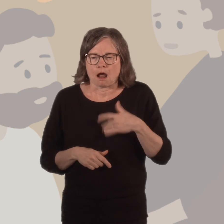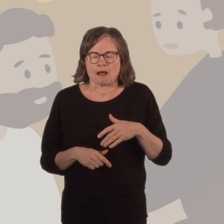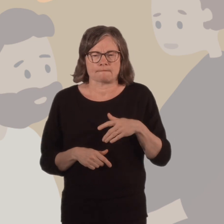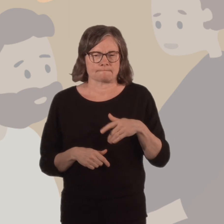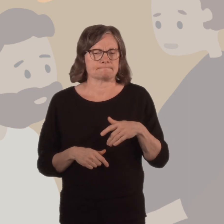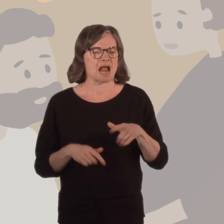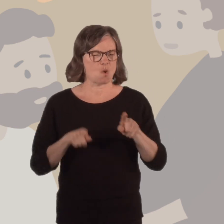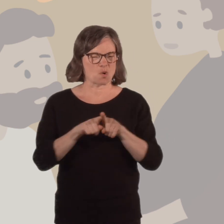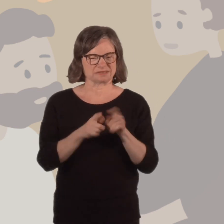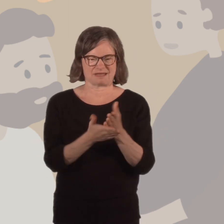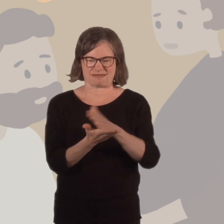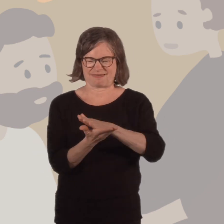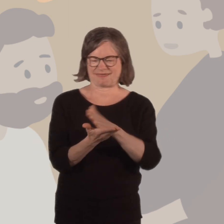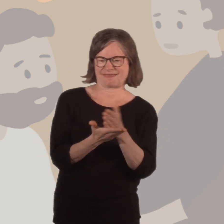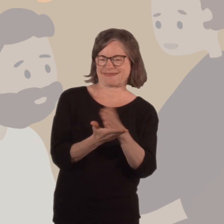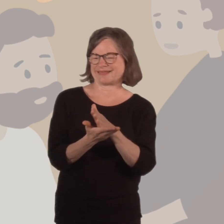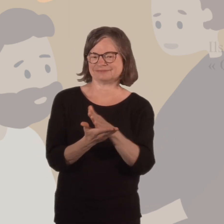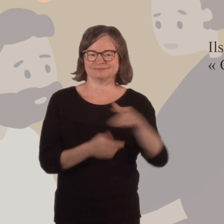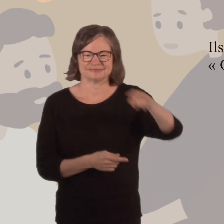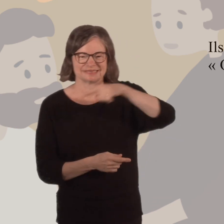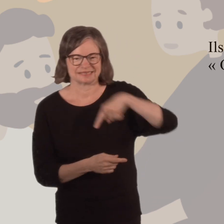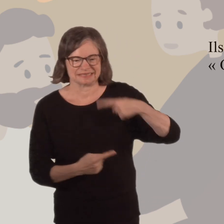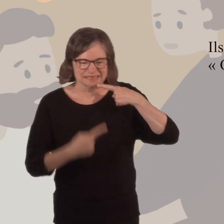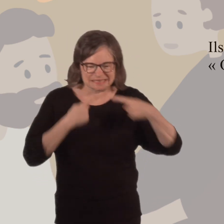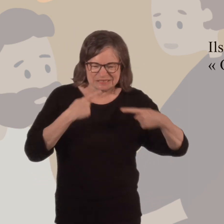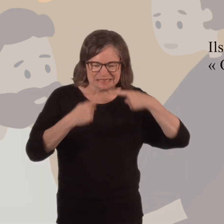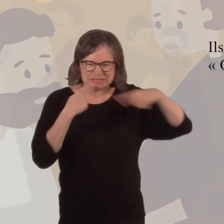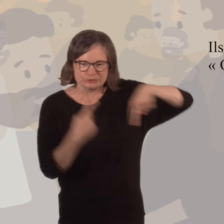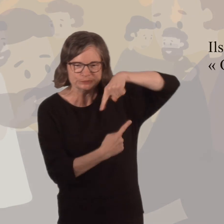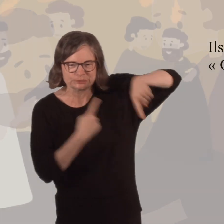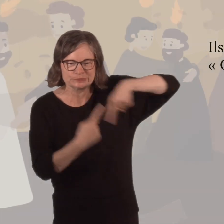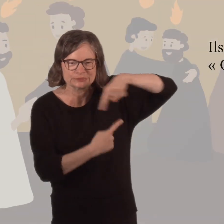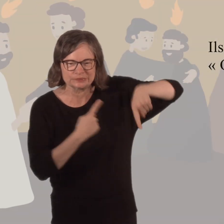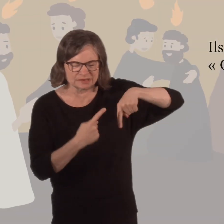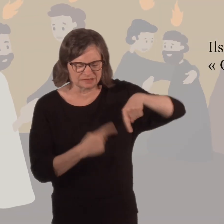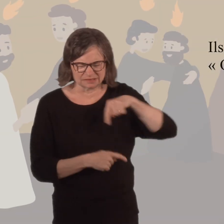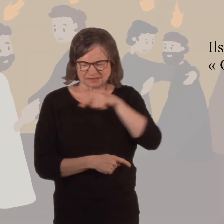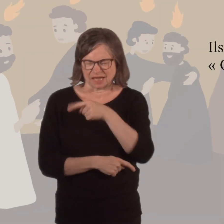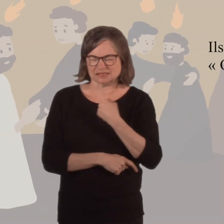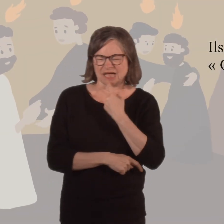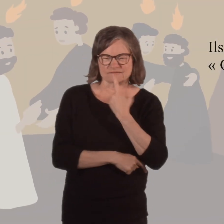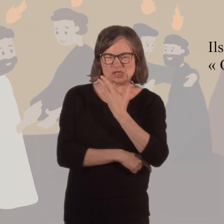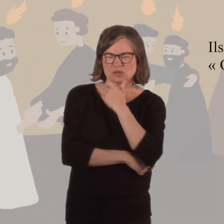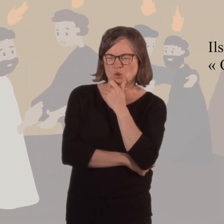penser. Ils se disent entre eux: Qu'est-ce que cela veut dire?